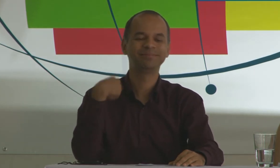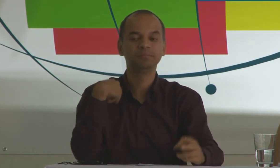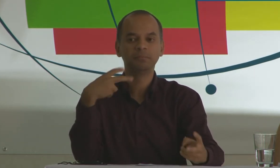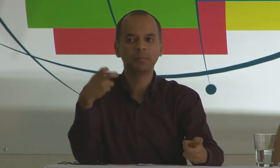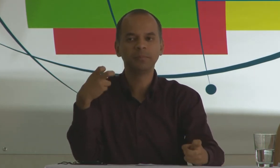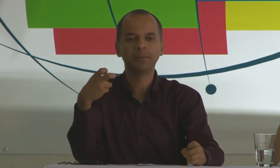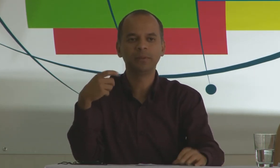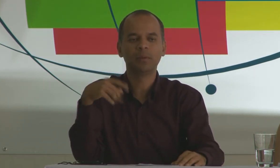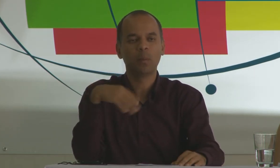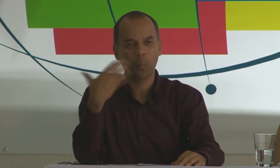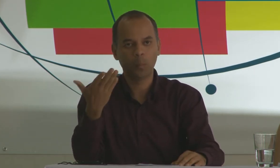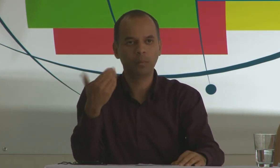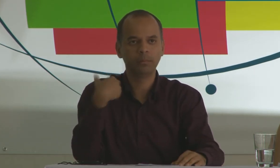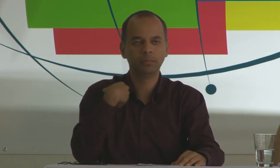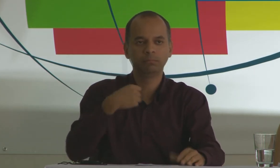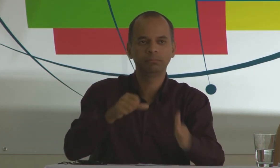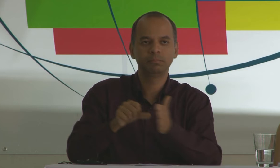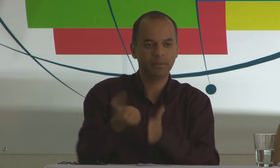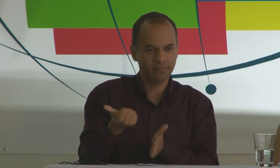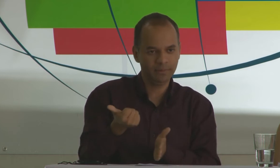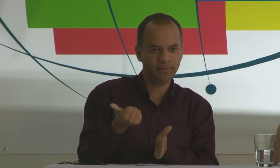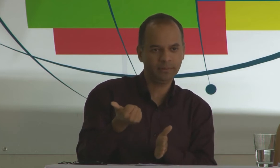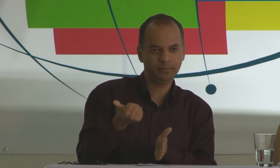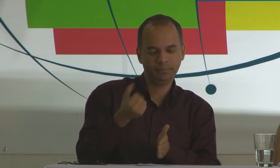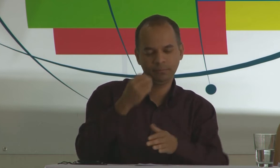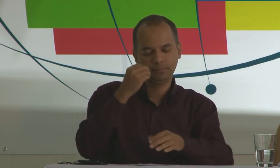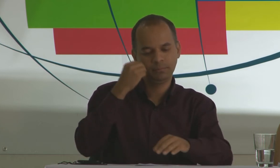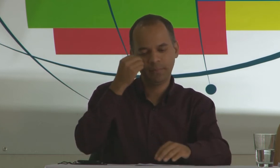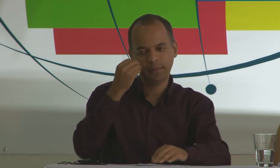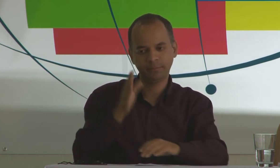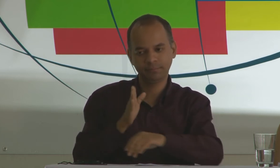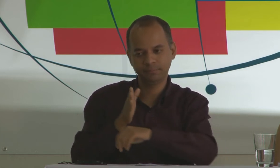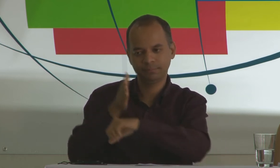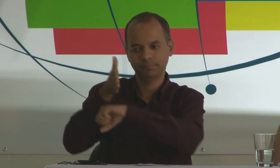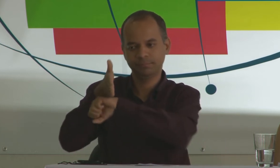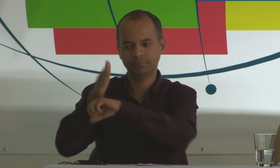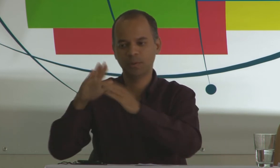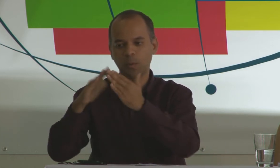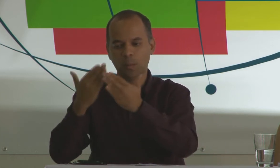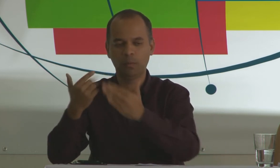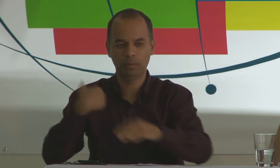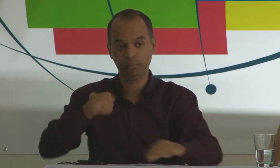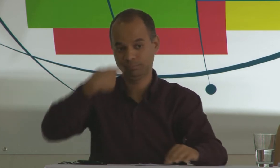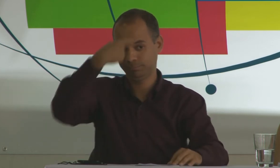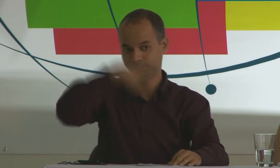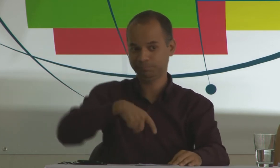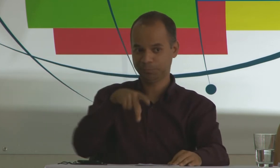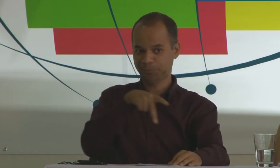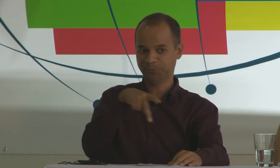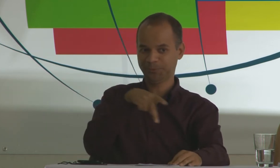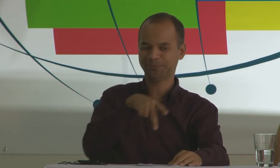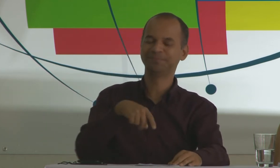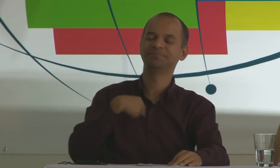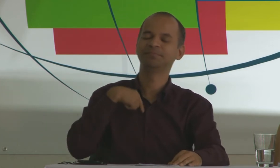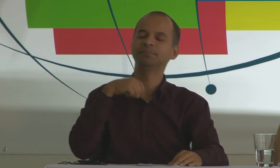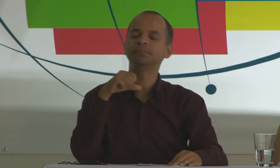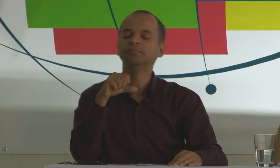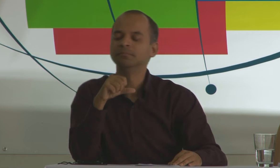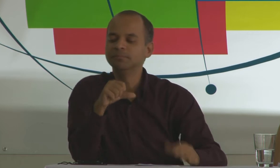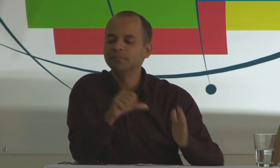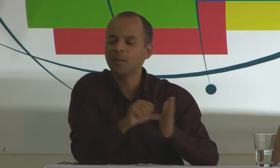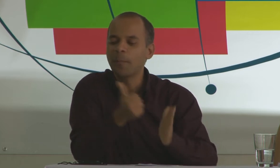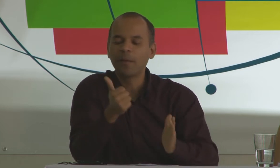E hoje na posição de professor, quando eu entro, por exemplo, na sala de aula pela primeira vez